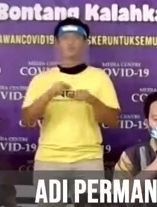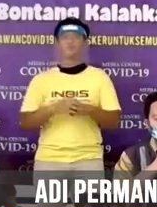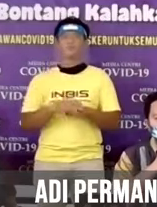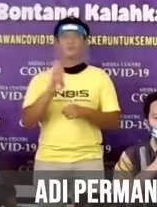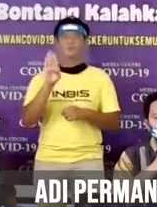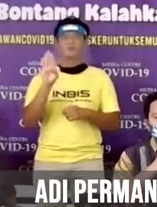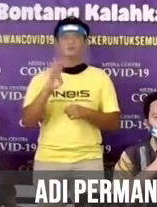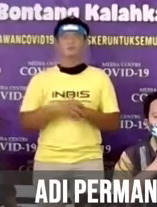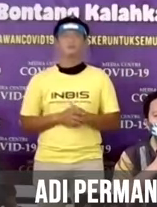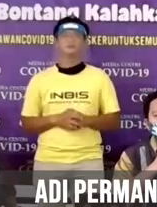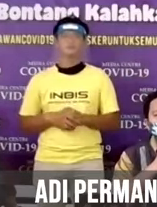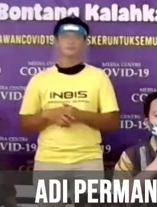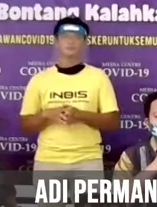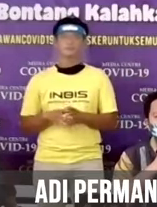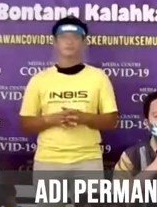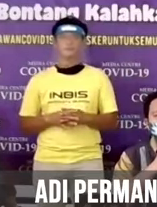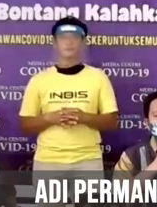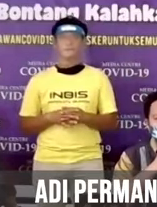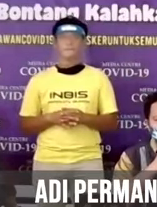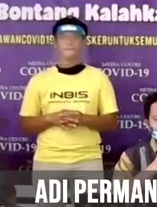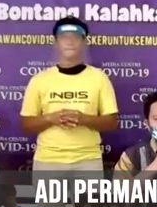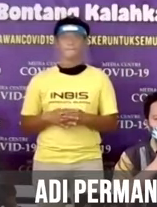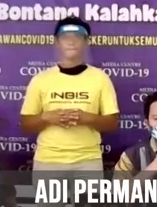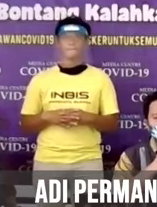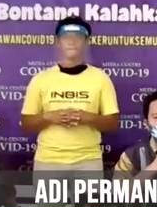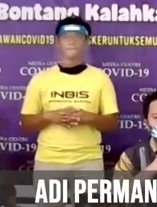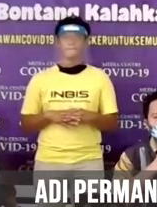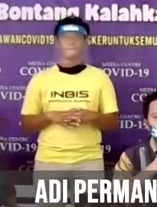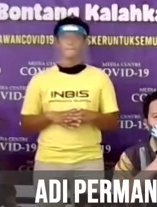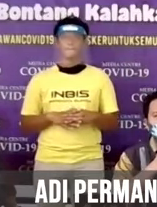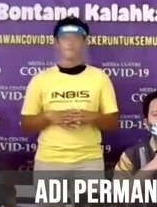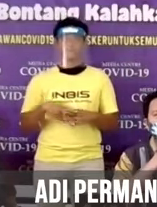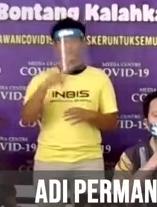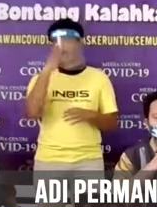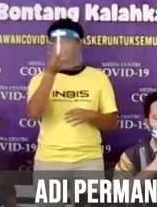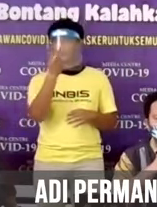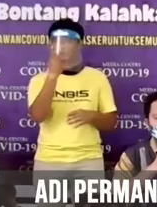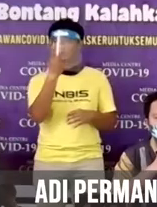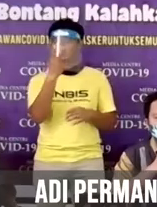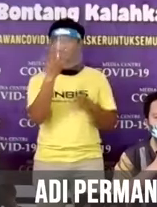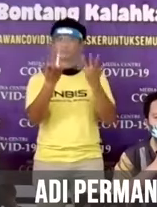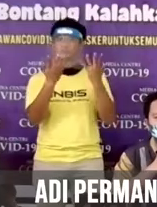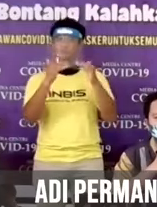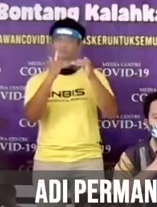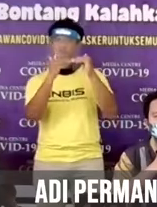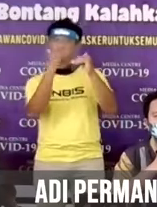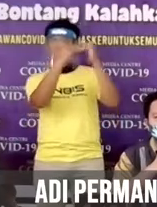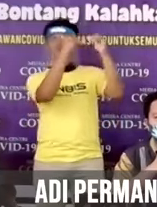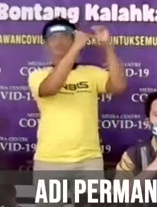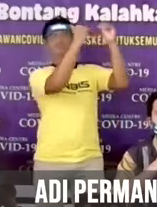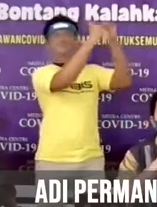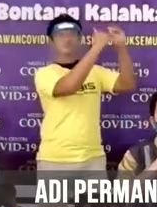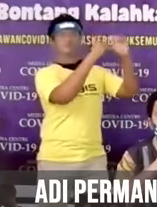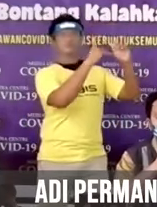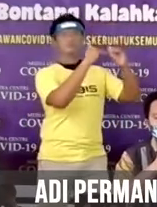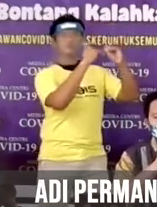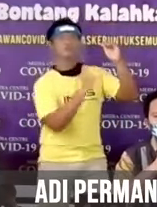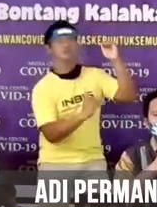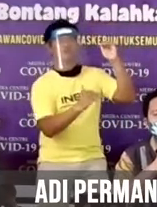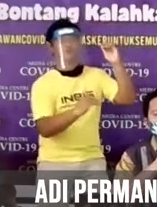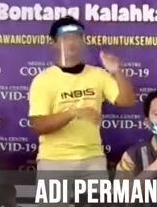saat ini kondisi trennya masih meningkat belum ada tanda-tanda penurunan jadi extra lebih